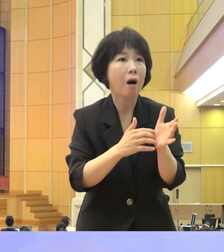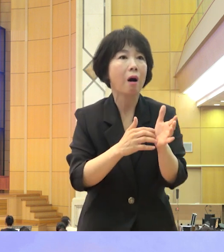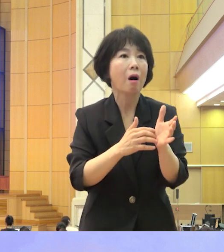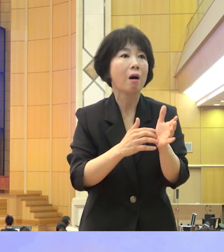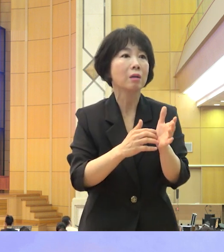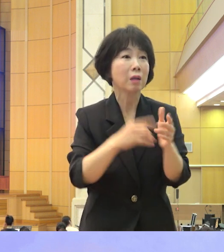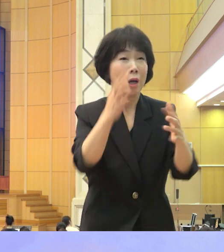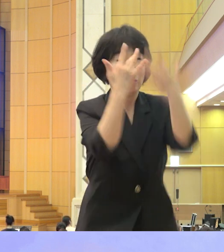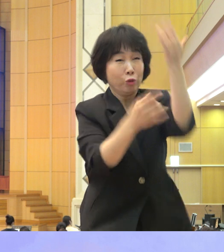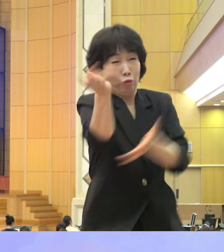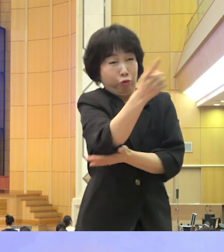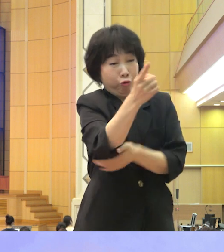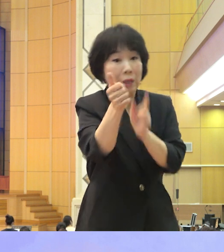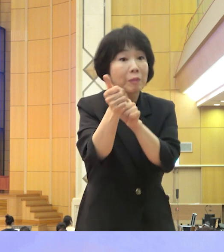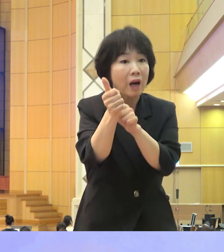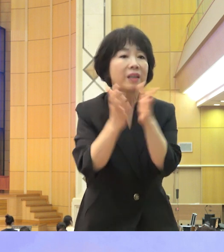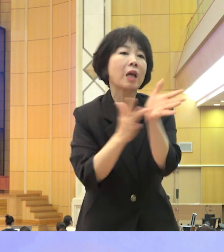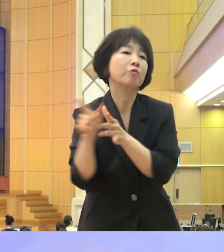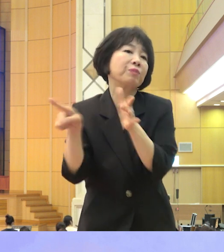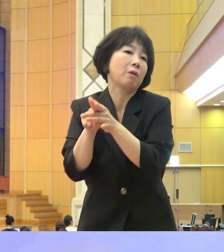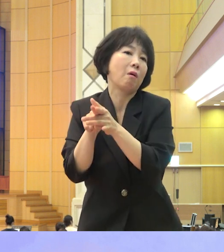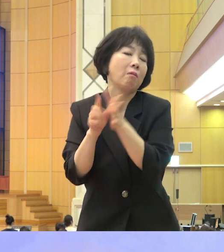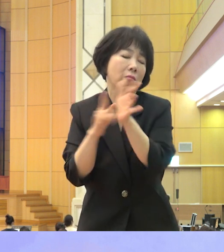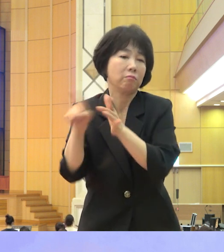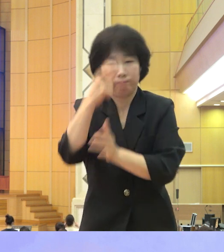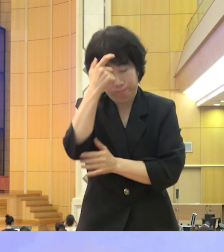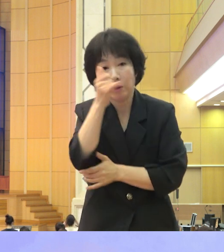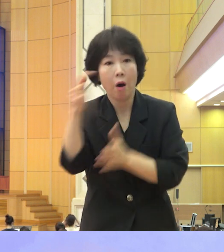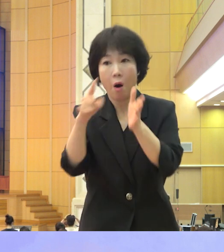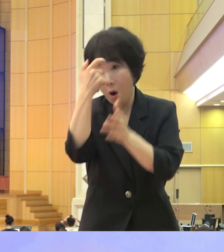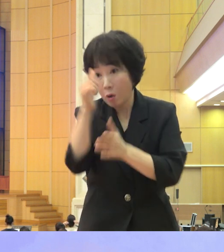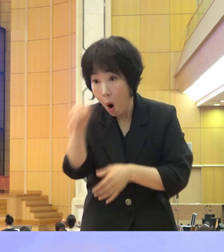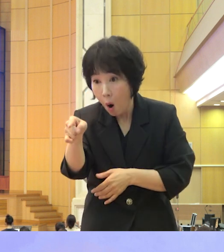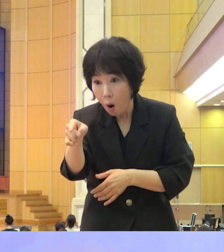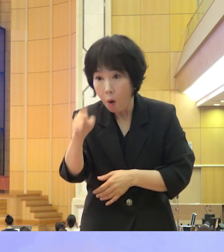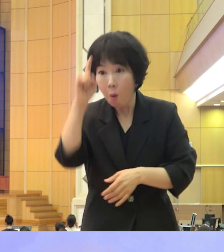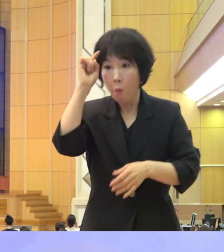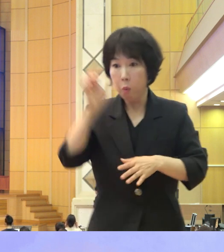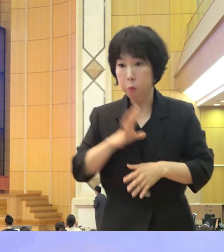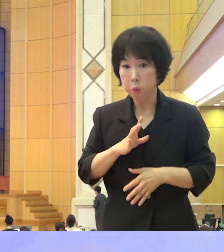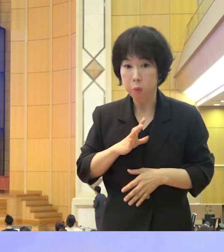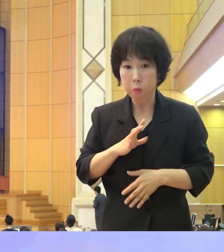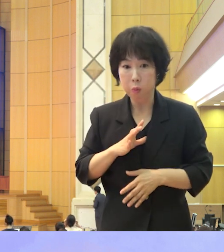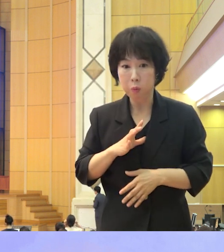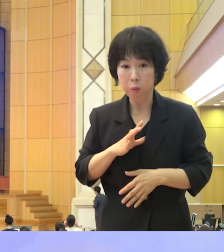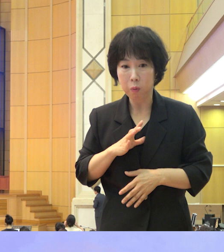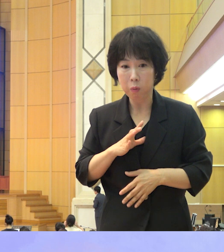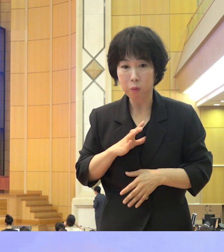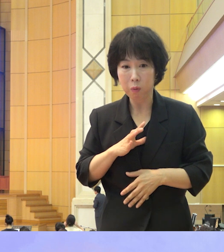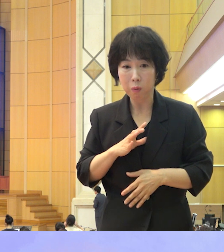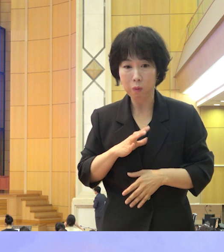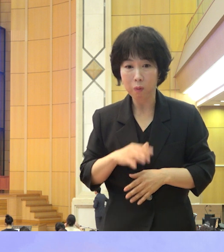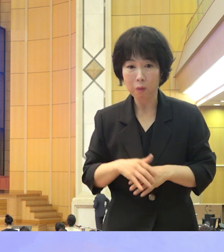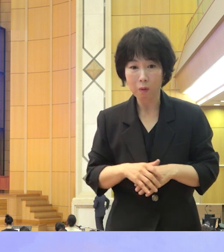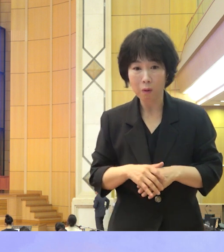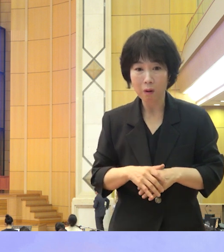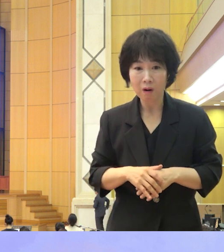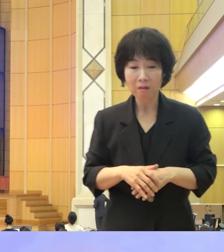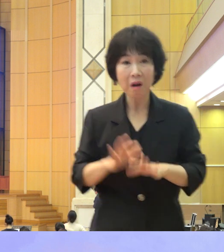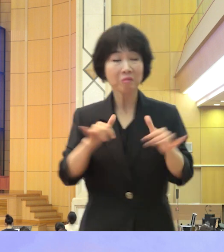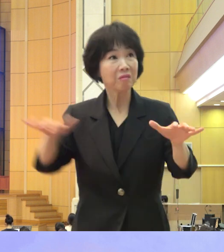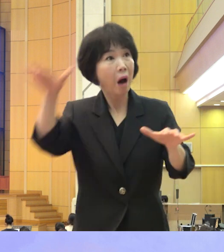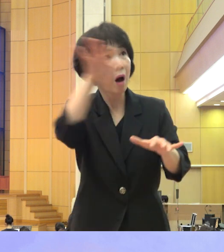믿는 사람이에요. 여러분 생각해 보세요. 아니 안 믿는 사람도 안 그런데 예수 믿는 사람이 왜